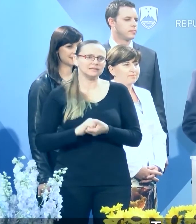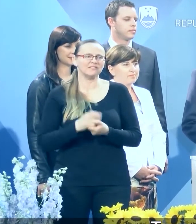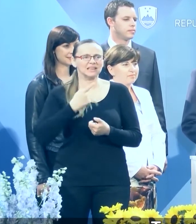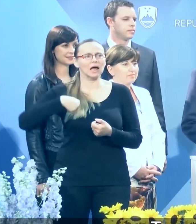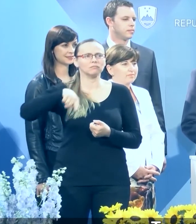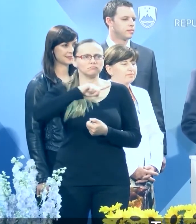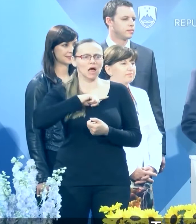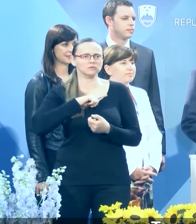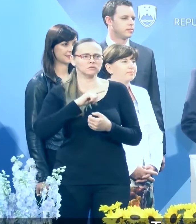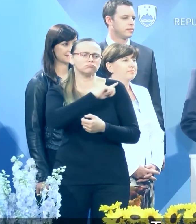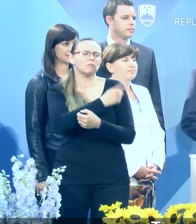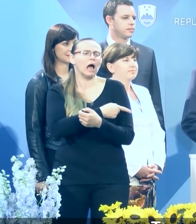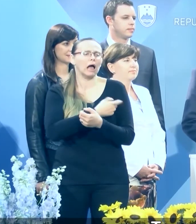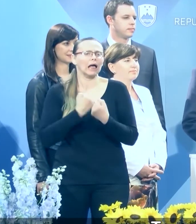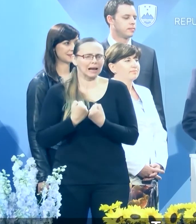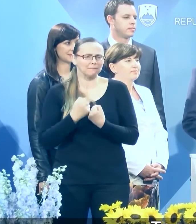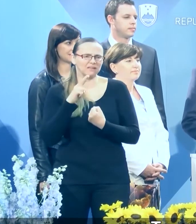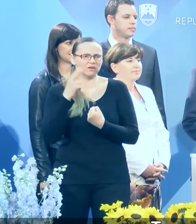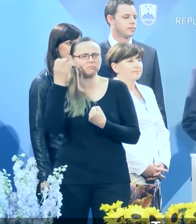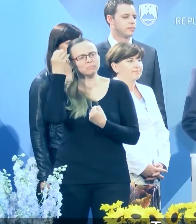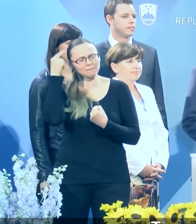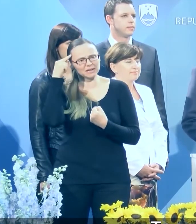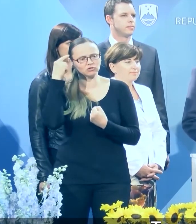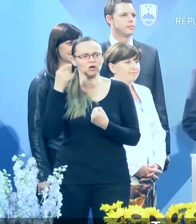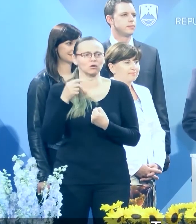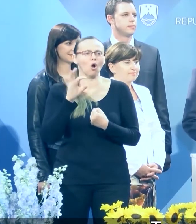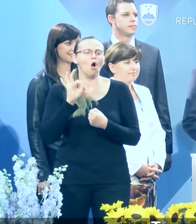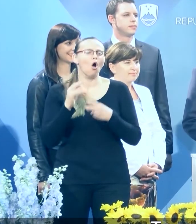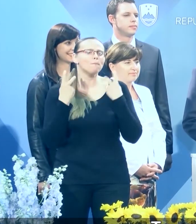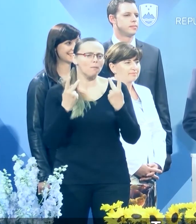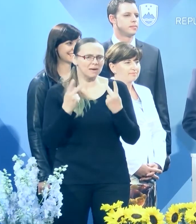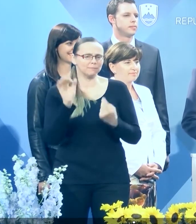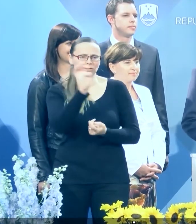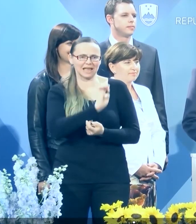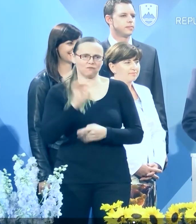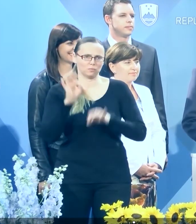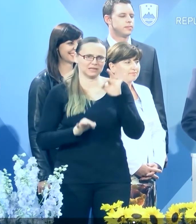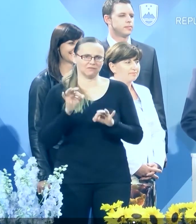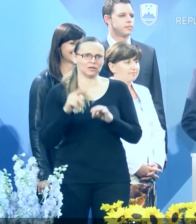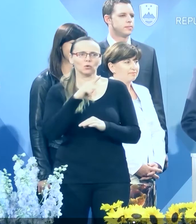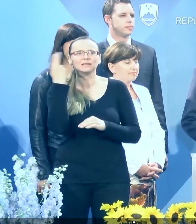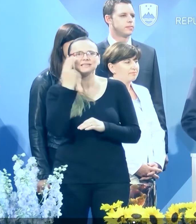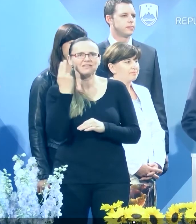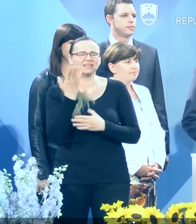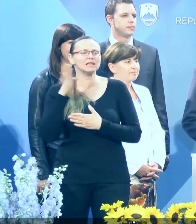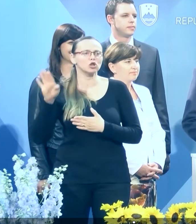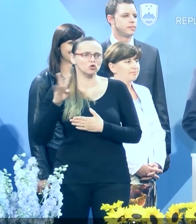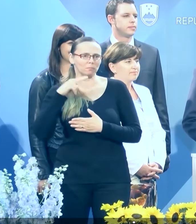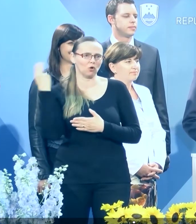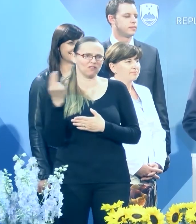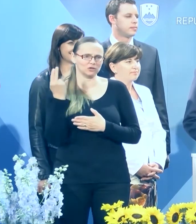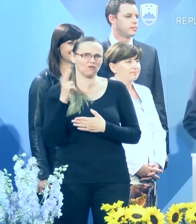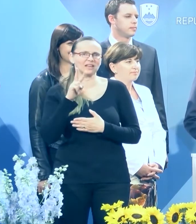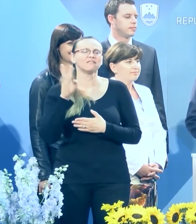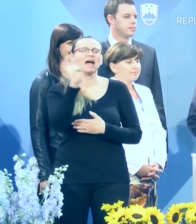nas krepi v prepričanju o pomembnosti evropskih volitev in seveda zastopnikov Slovenije v